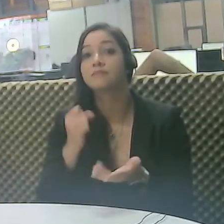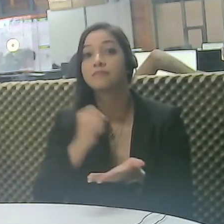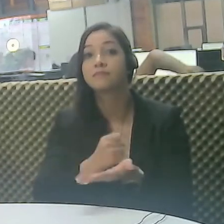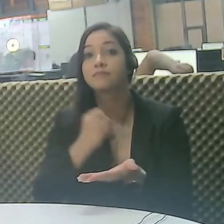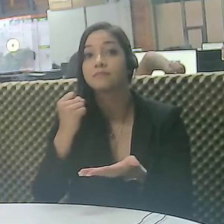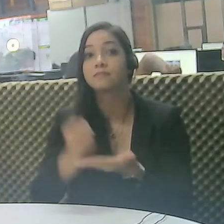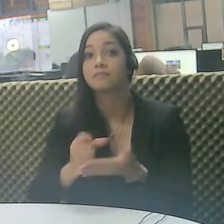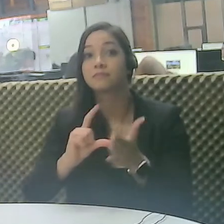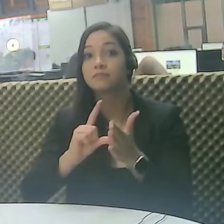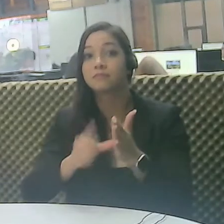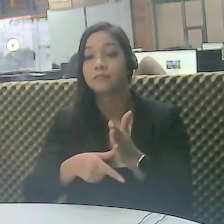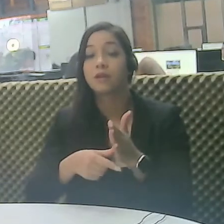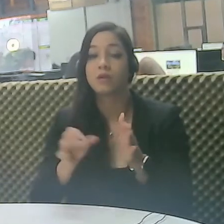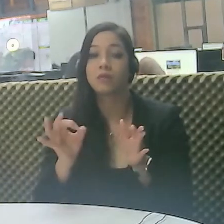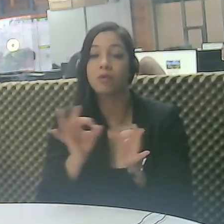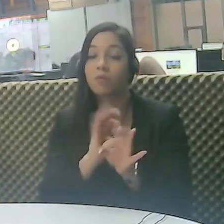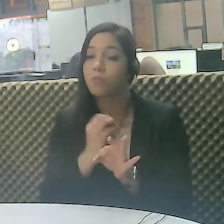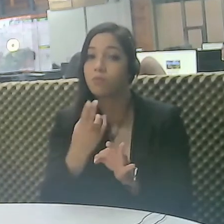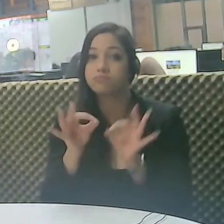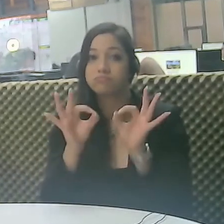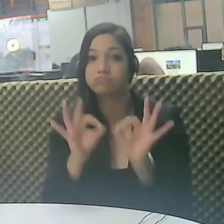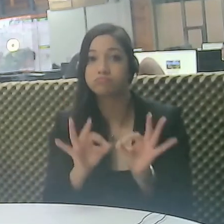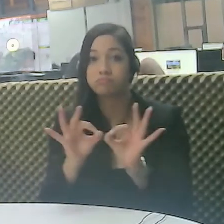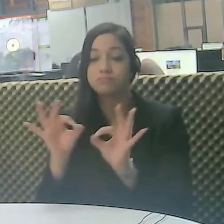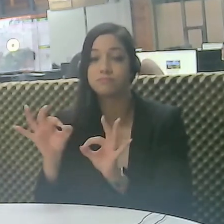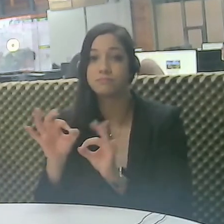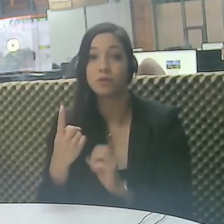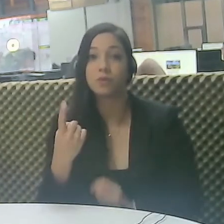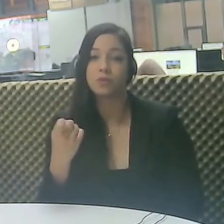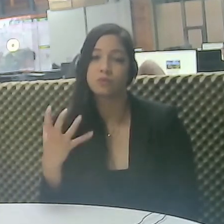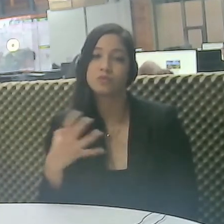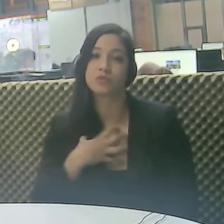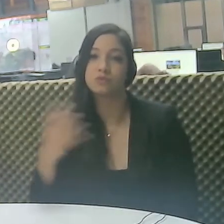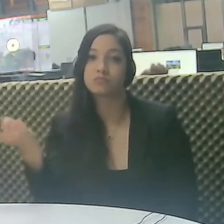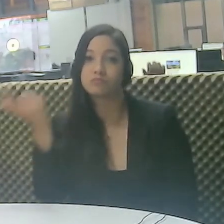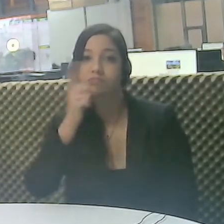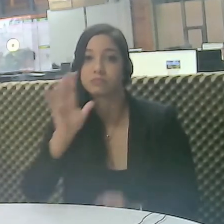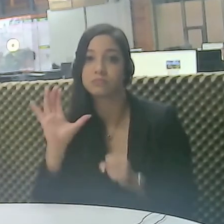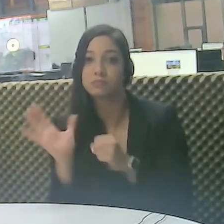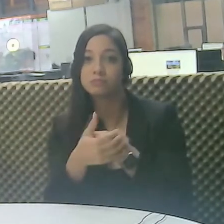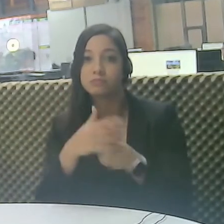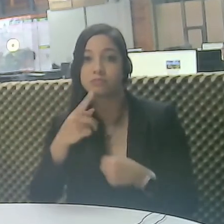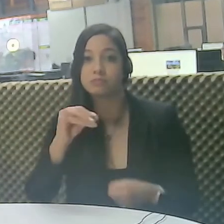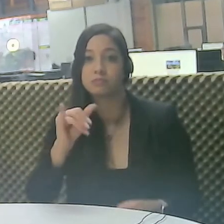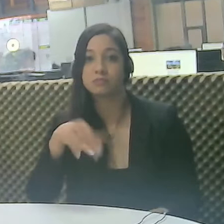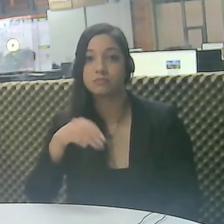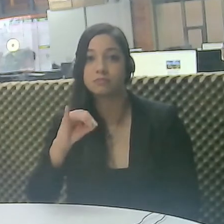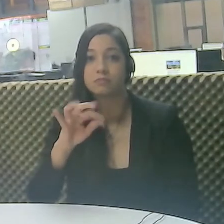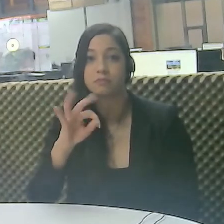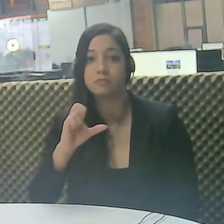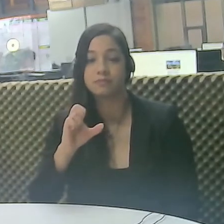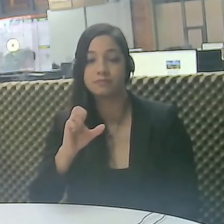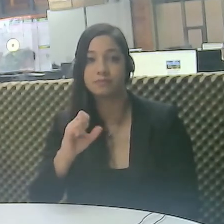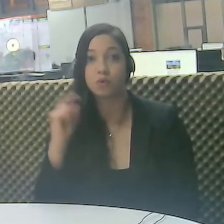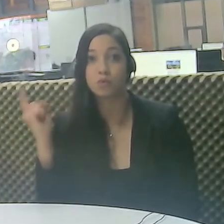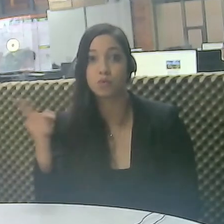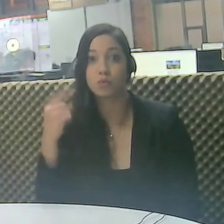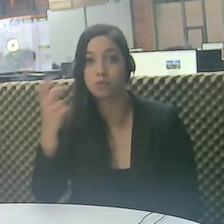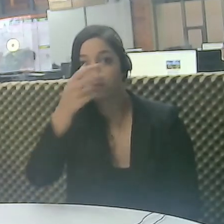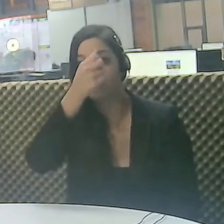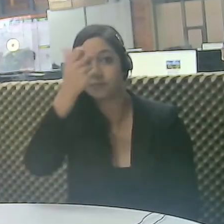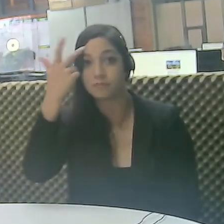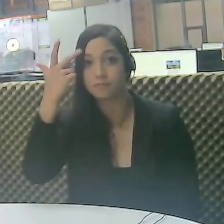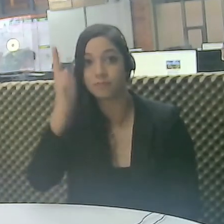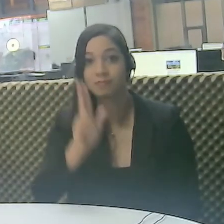de vacinas atualizado. A vacina é a única forma de proteção contra a poliomielite. Para atender a todos, a Prefeitura